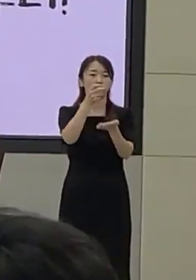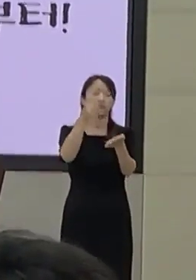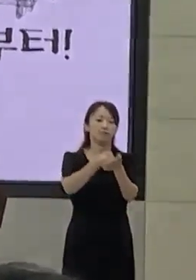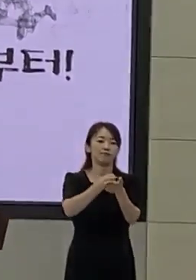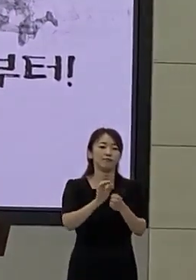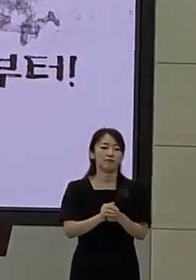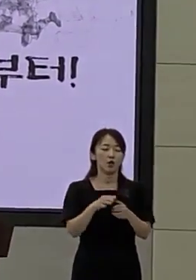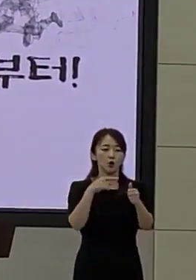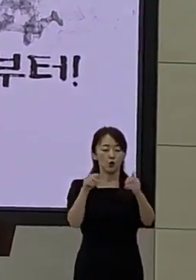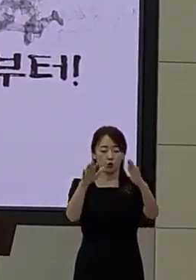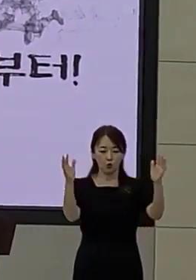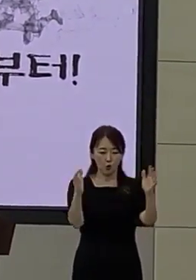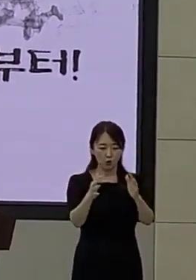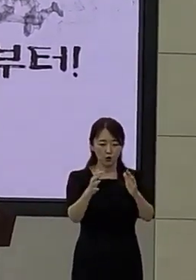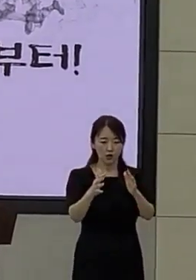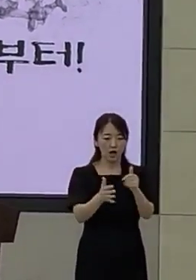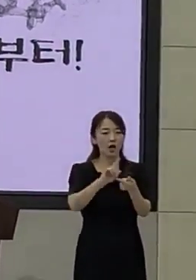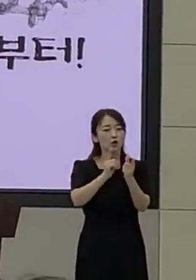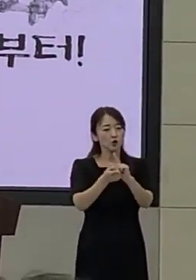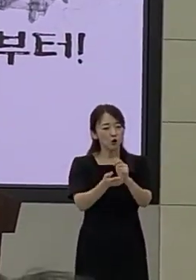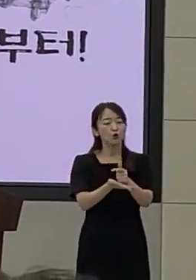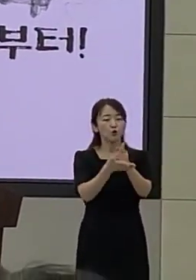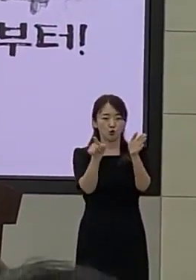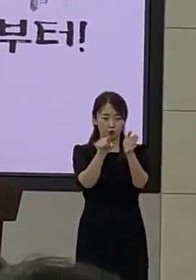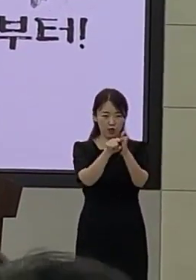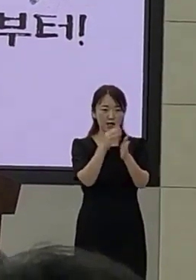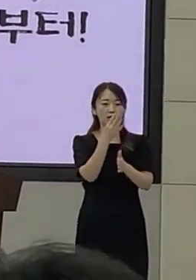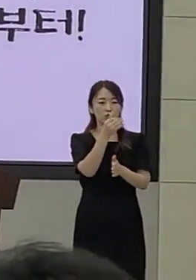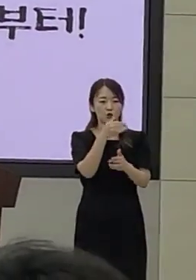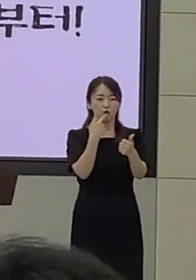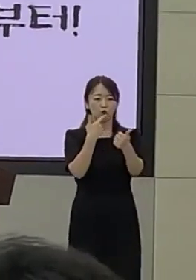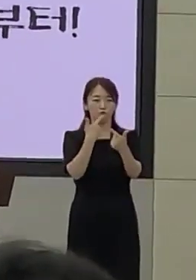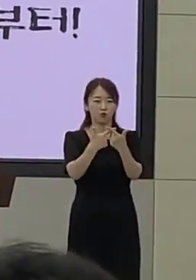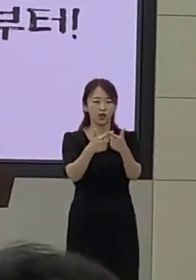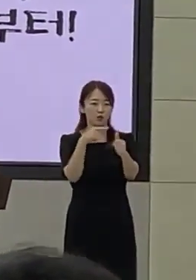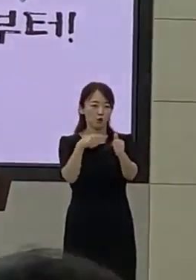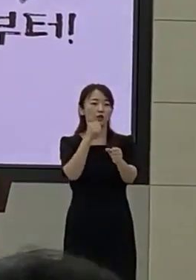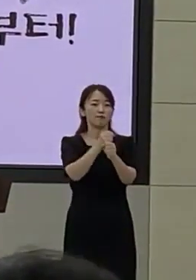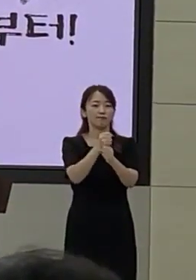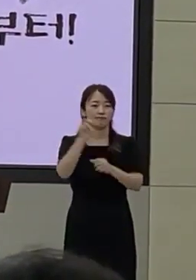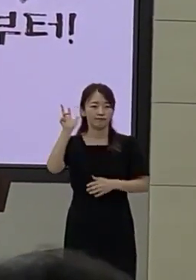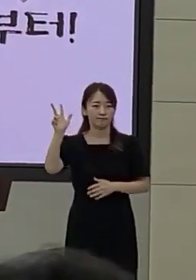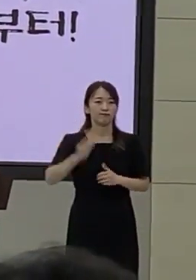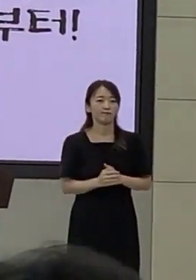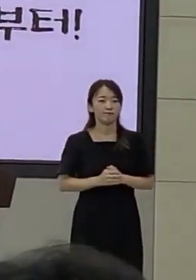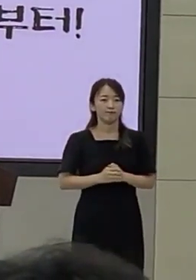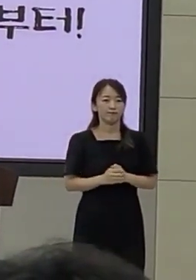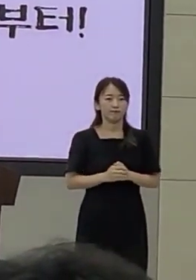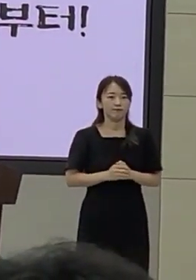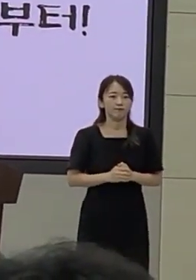교회를 재정해 교육공동체가 서로 존중하고 신뢰하는 부상교육을 만들겠습니다.